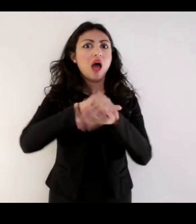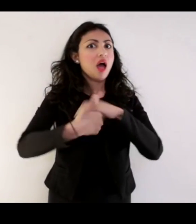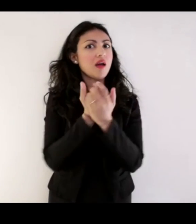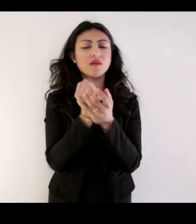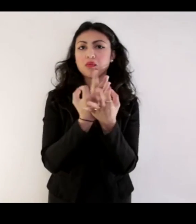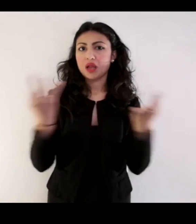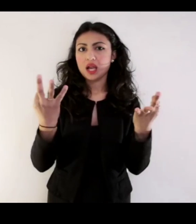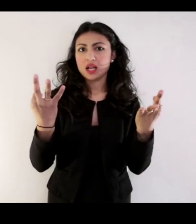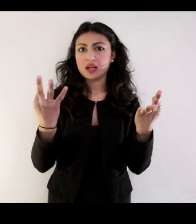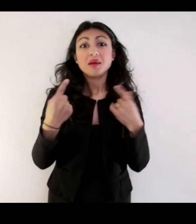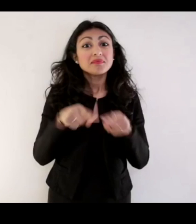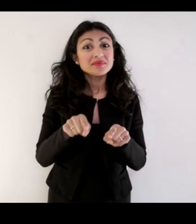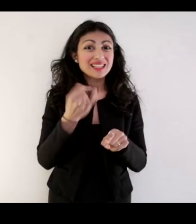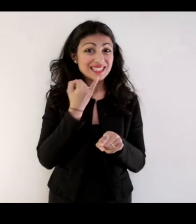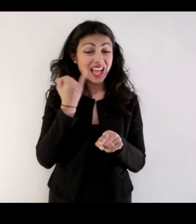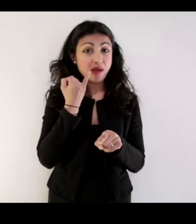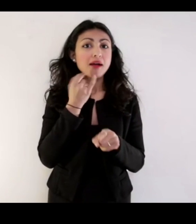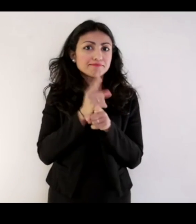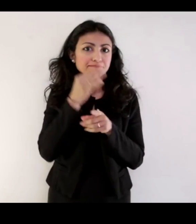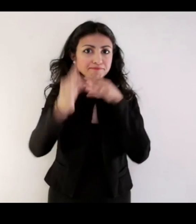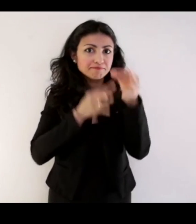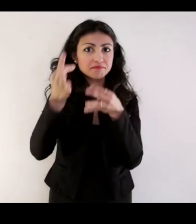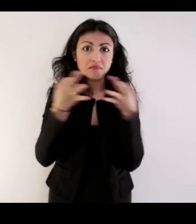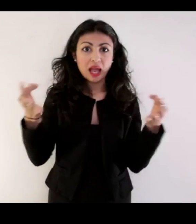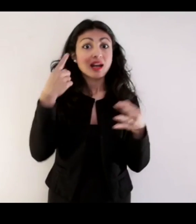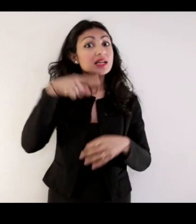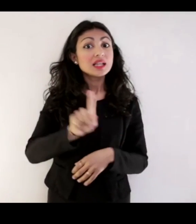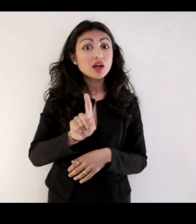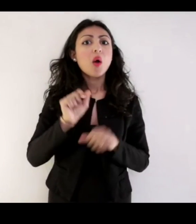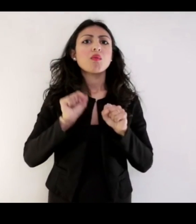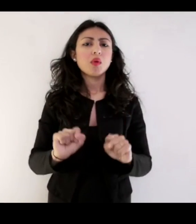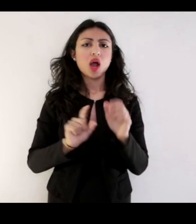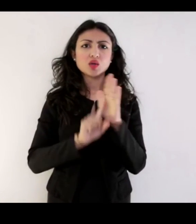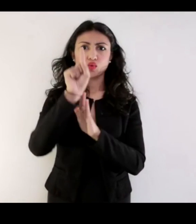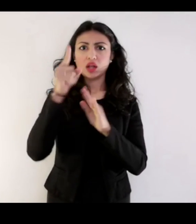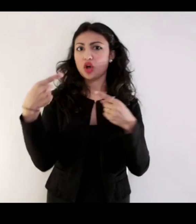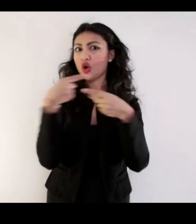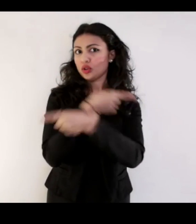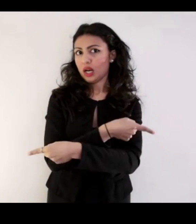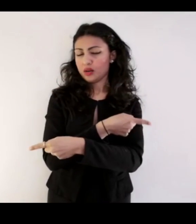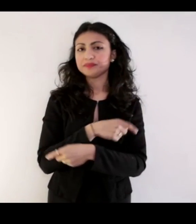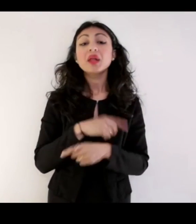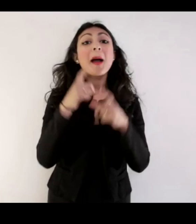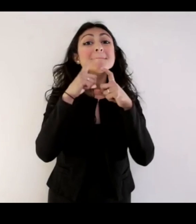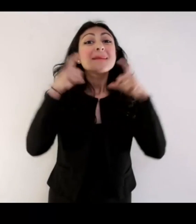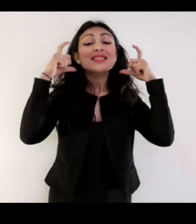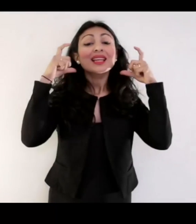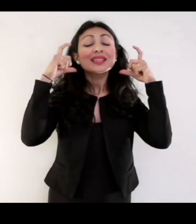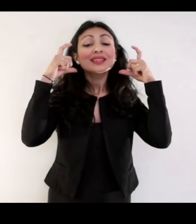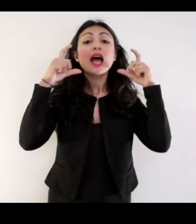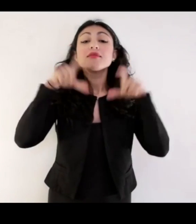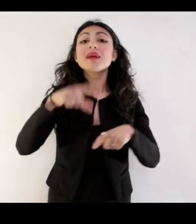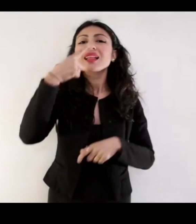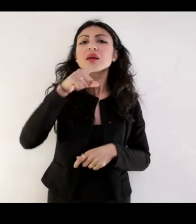cose apparentemente semplici devono essere ben spiegate, altrimenti possono ottenere l'effetto opposto. Innanzitutto la mascherina va